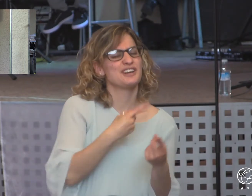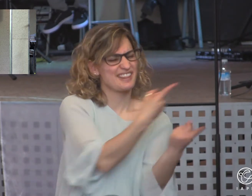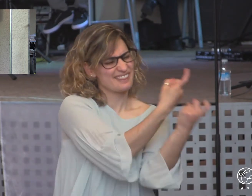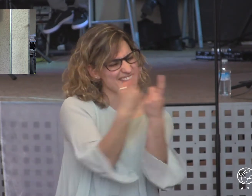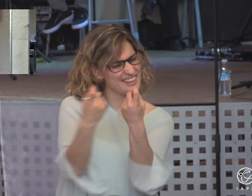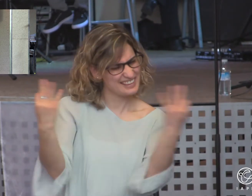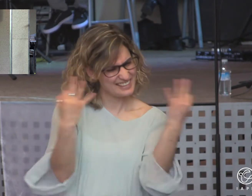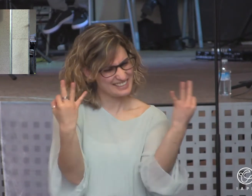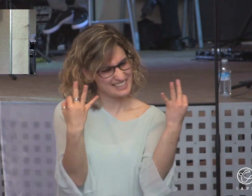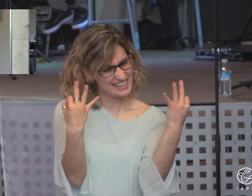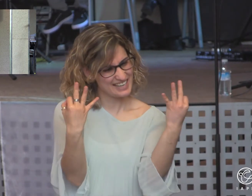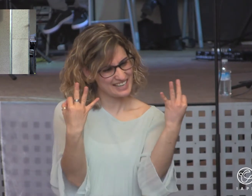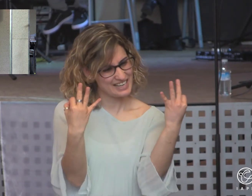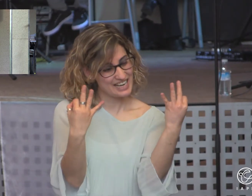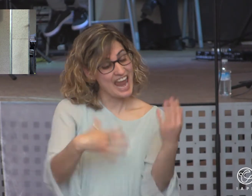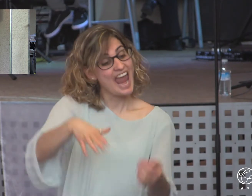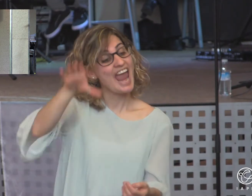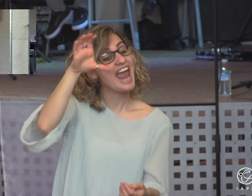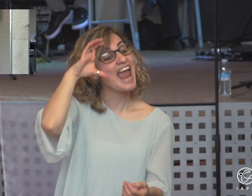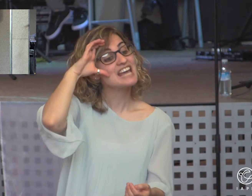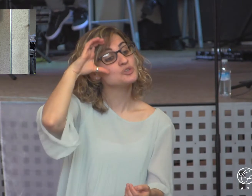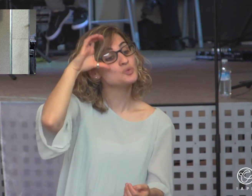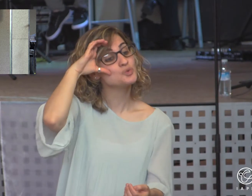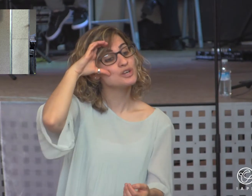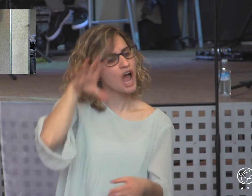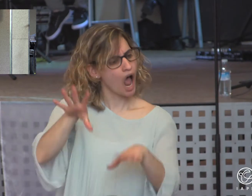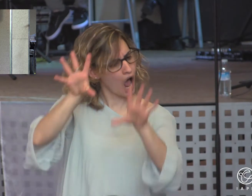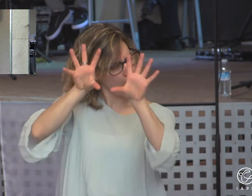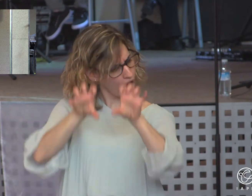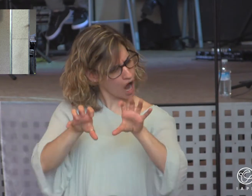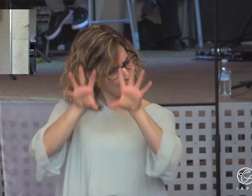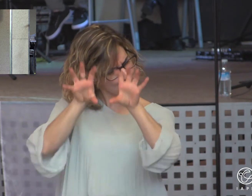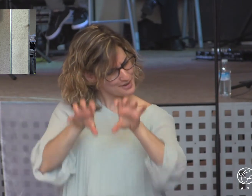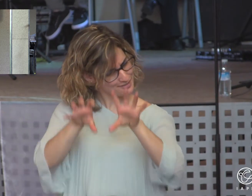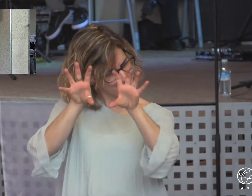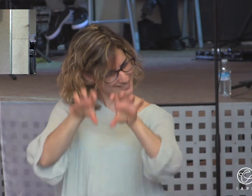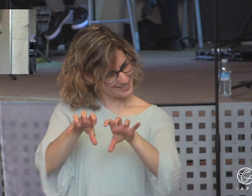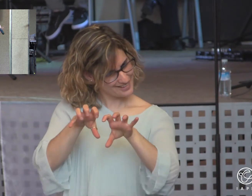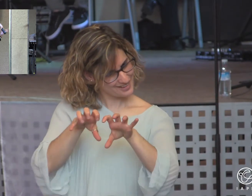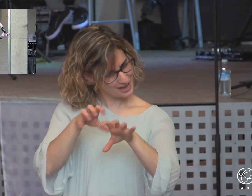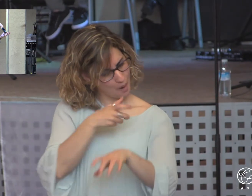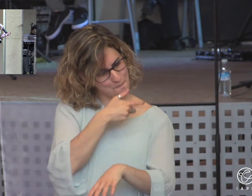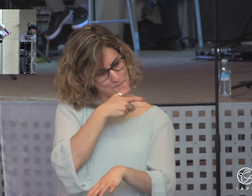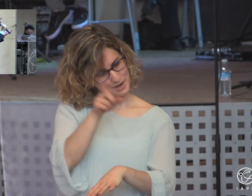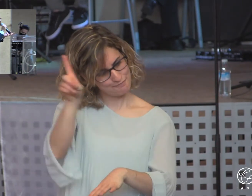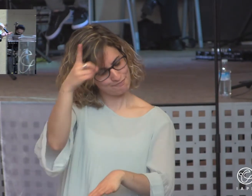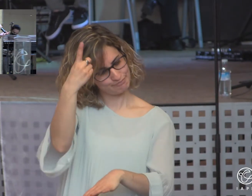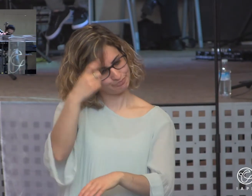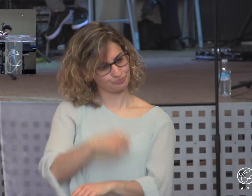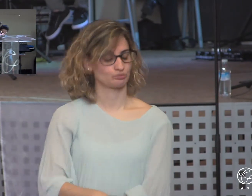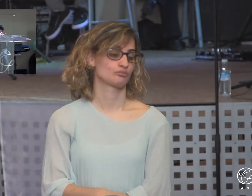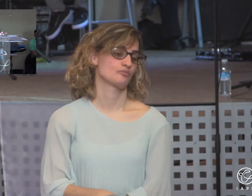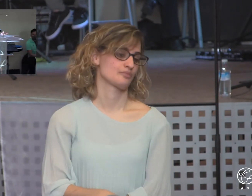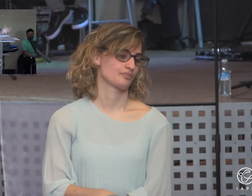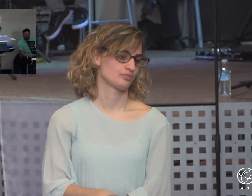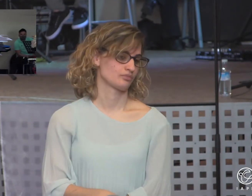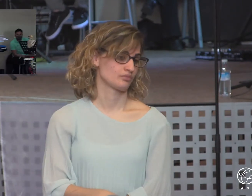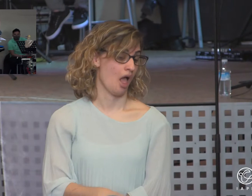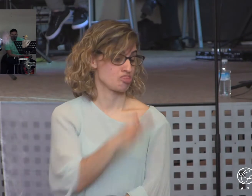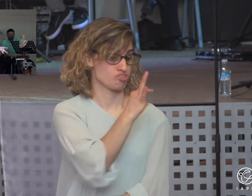necesitáis escuchar y aprender. Si tú eres recién convertido, no llevas muchos